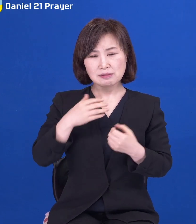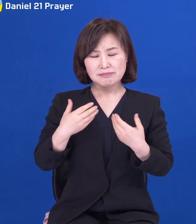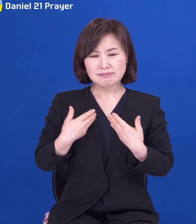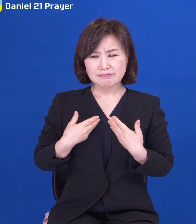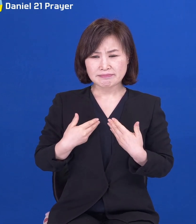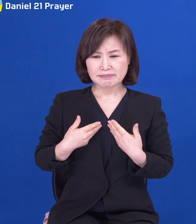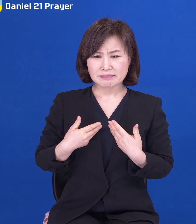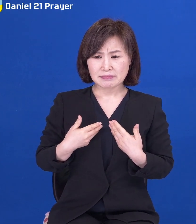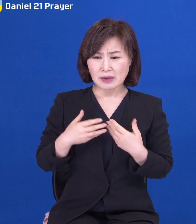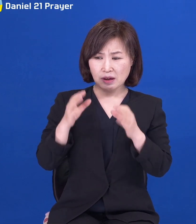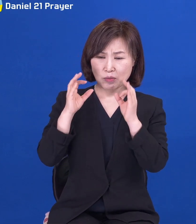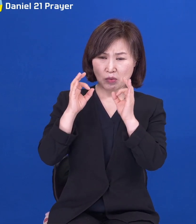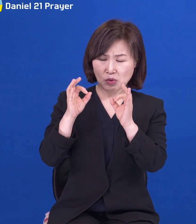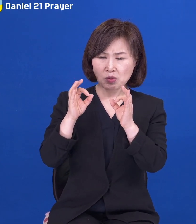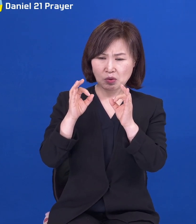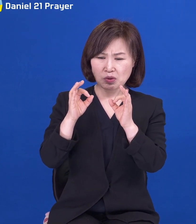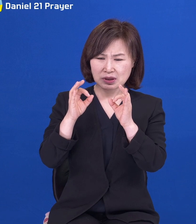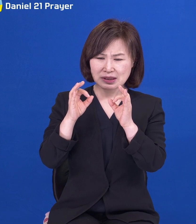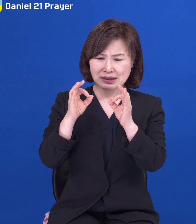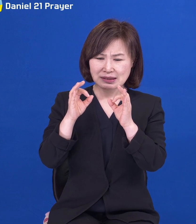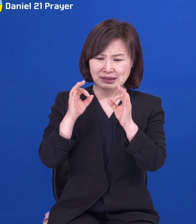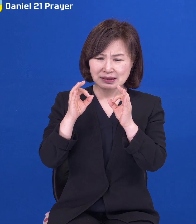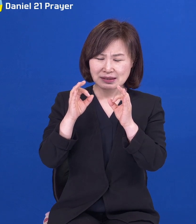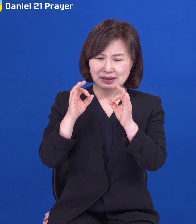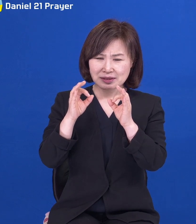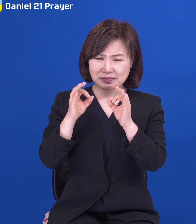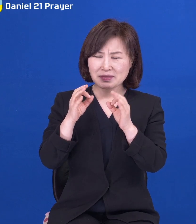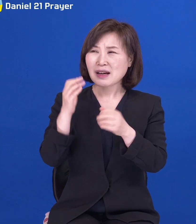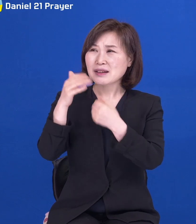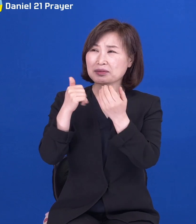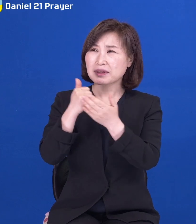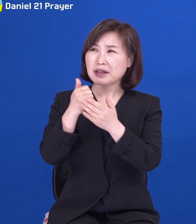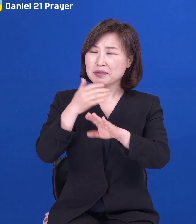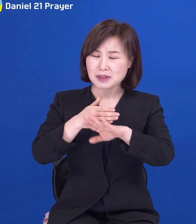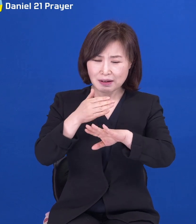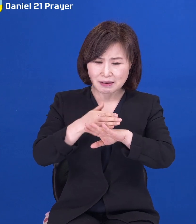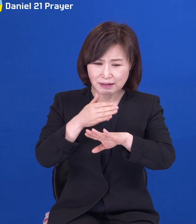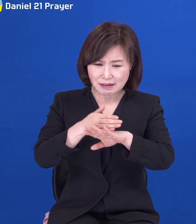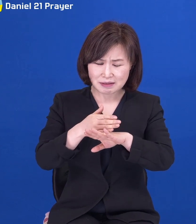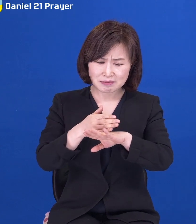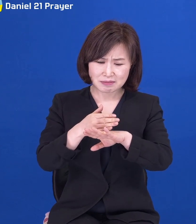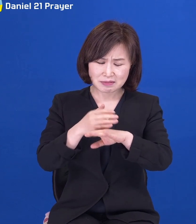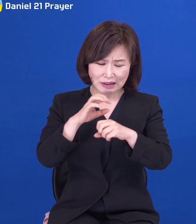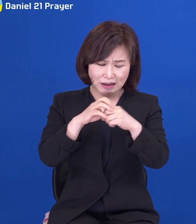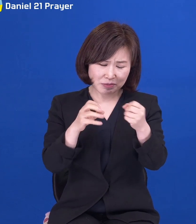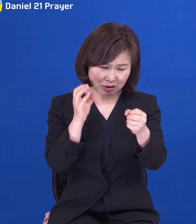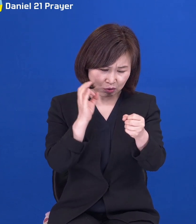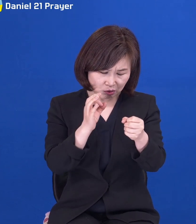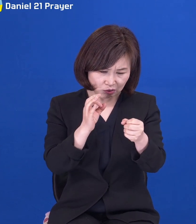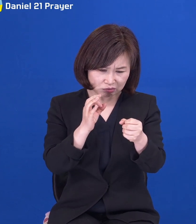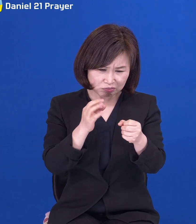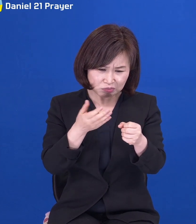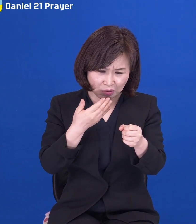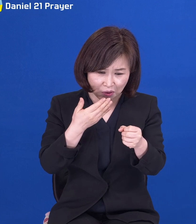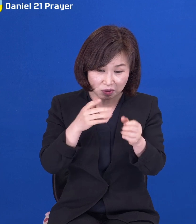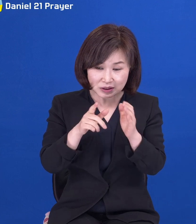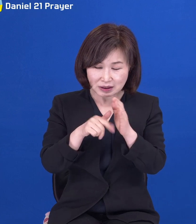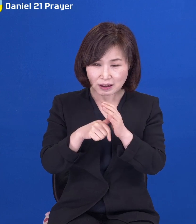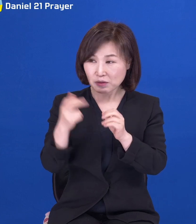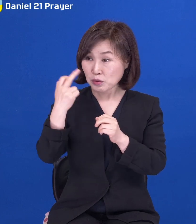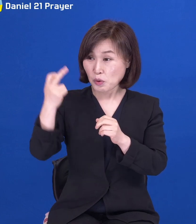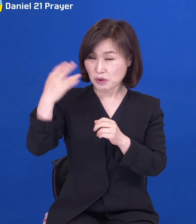눈을 감고 하나님 감사합니다 하고 밥을 딱 먹었는데 그 형님이 저희 눈을 본 거예요. 그리고 후에 나와